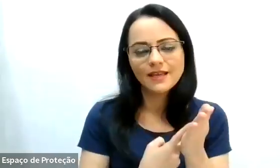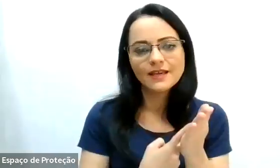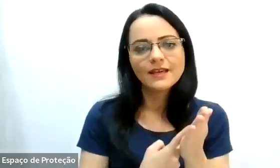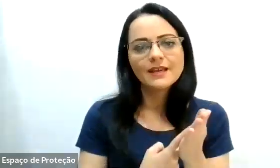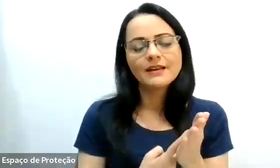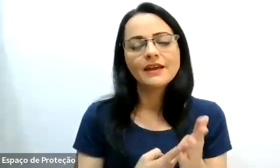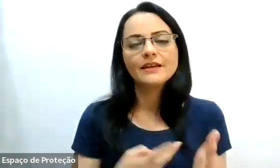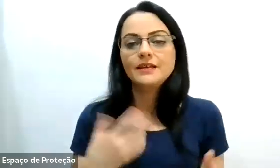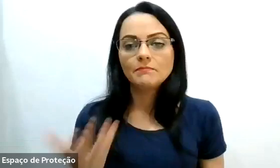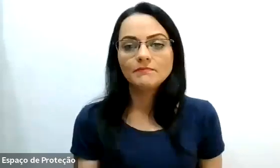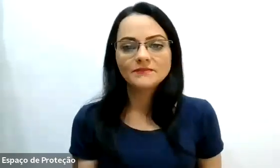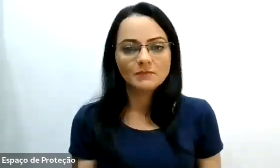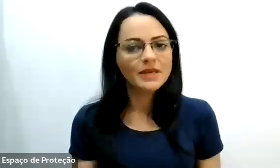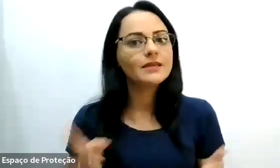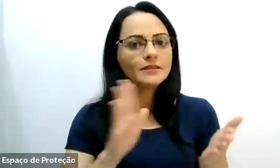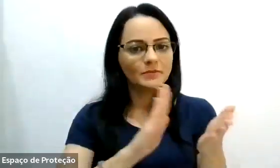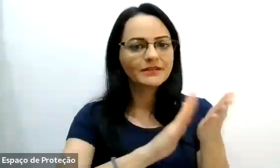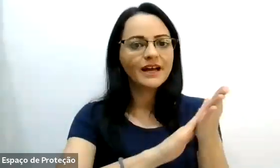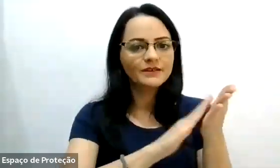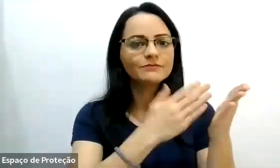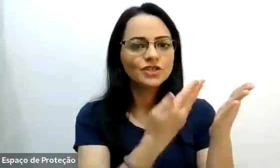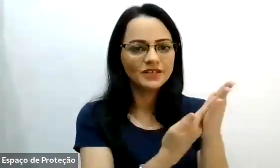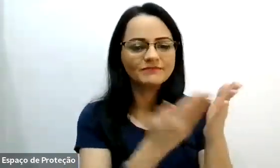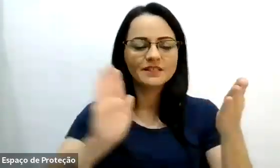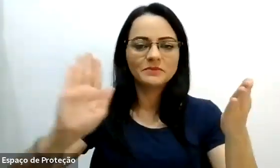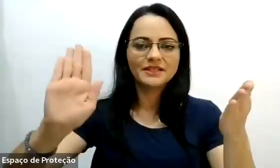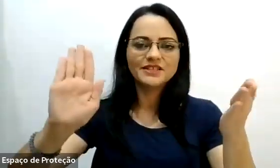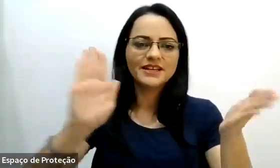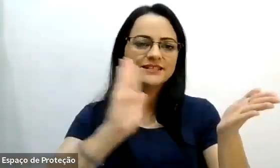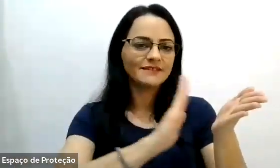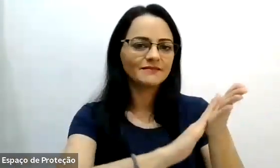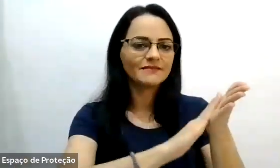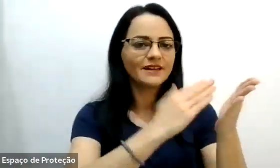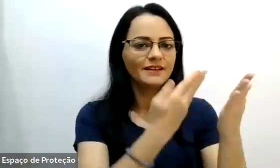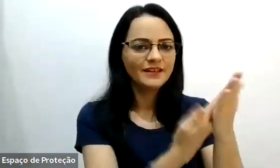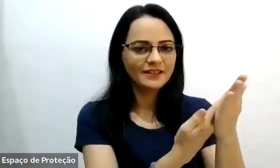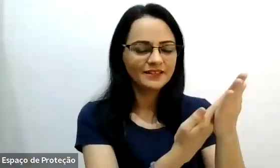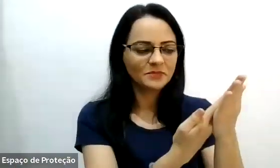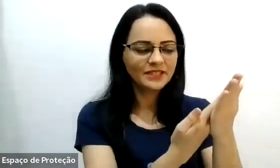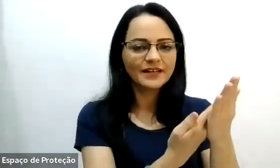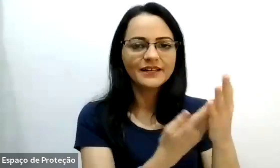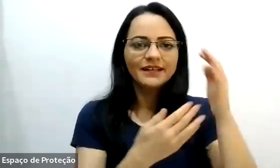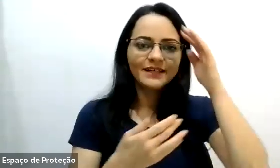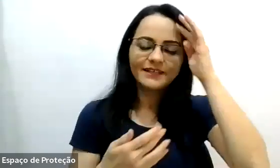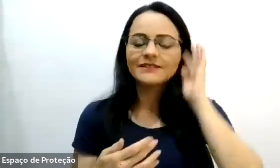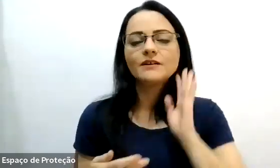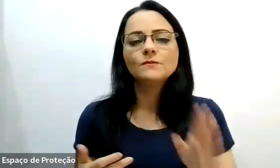traduzirem, né? E também interpretarem um dia. Interpretar já é assim, tá? Interpretar.